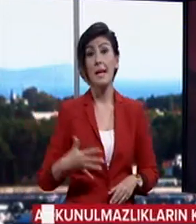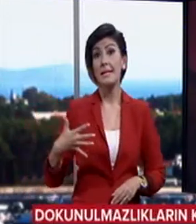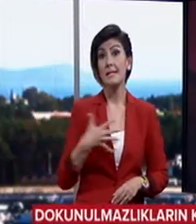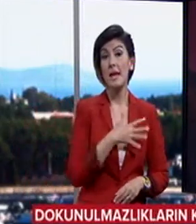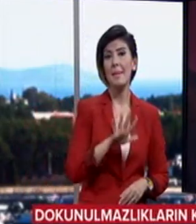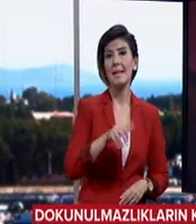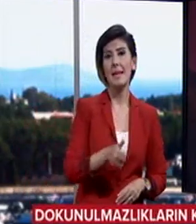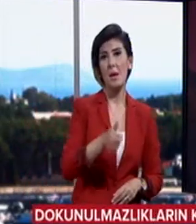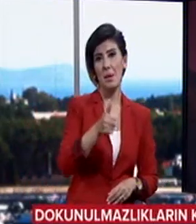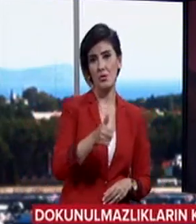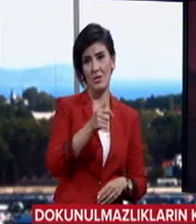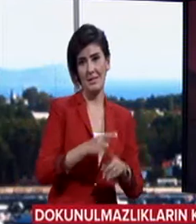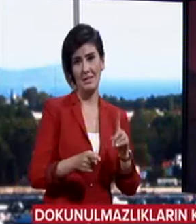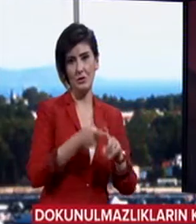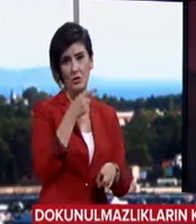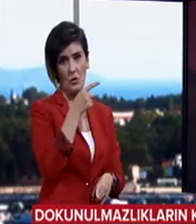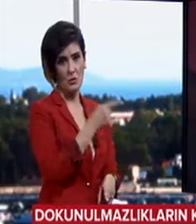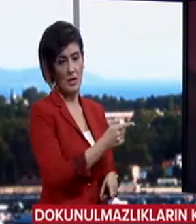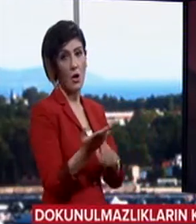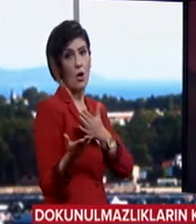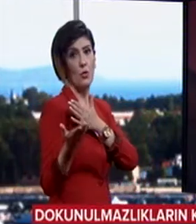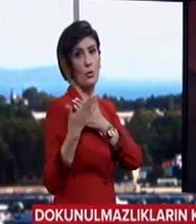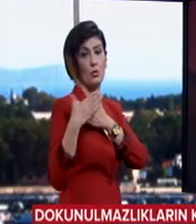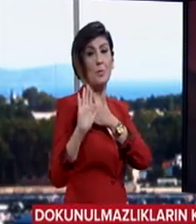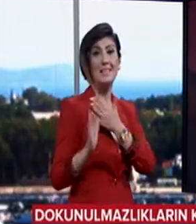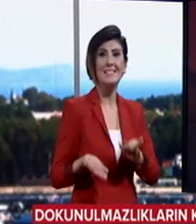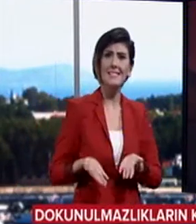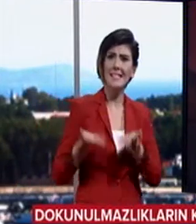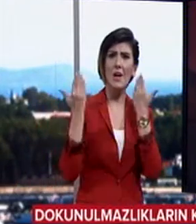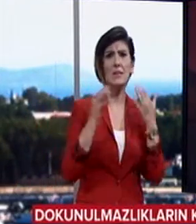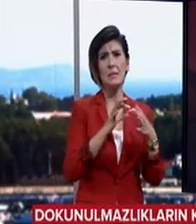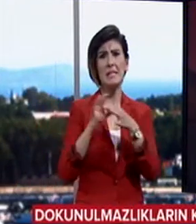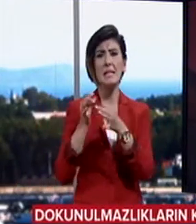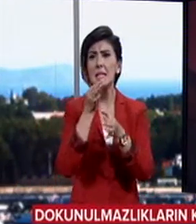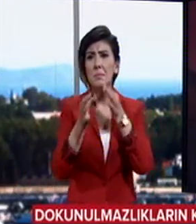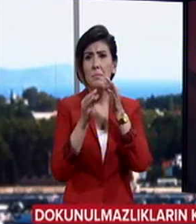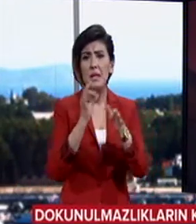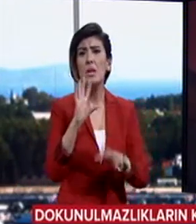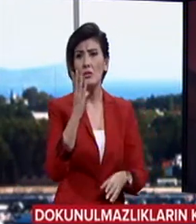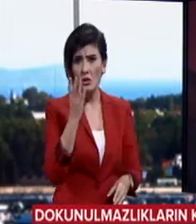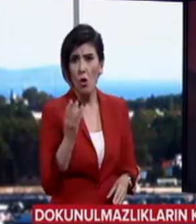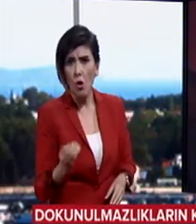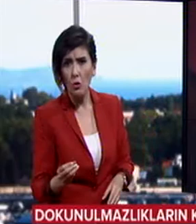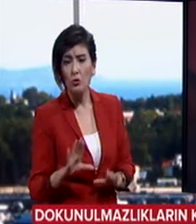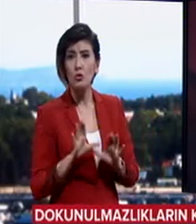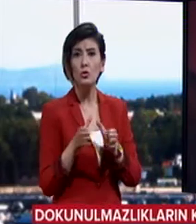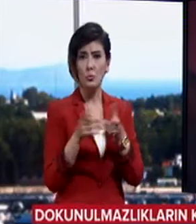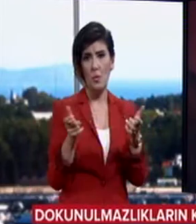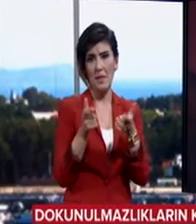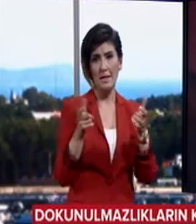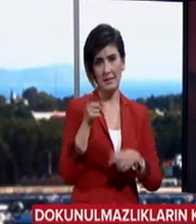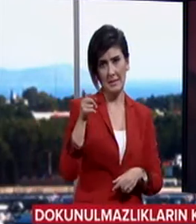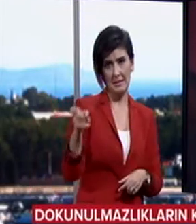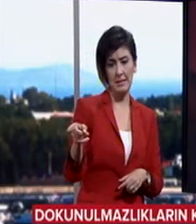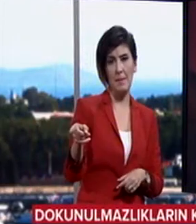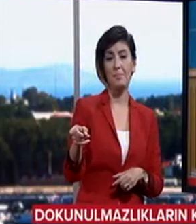Cumhuriyet Halk Partisi Genel Başkanı Kemal Kılıçdaroğlu'nun ise dokunulmazlıkların kaldırılmasına ilişkin mesajları oldu grup